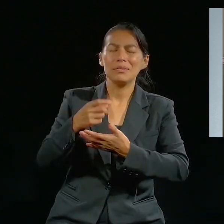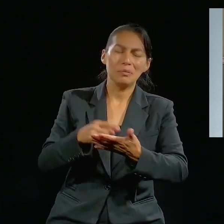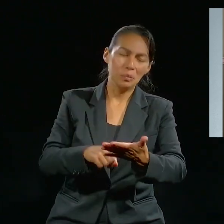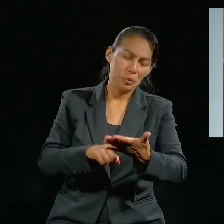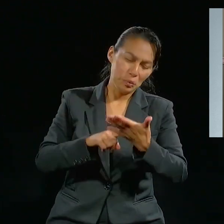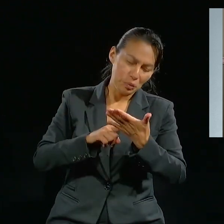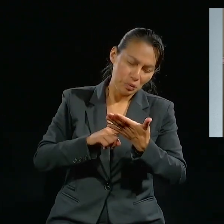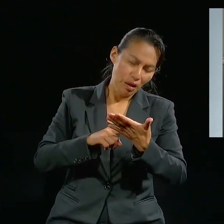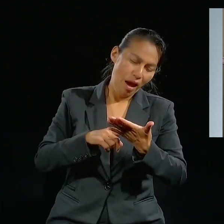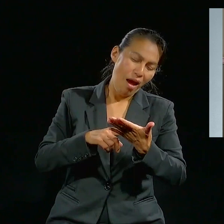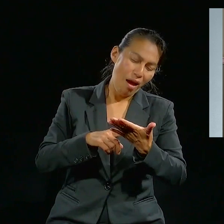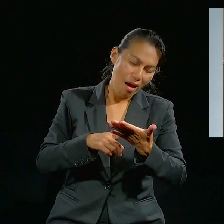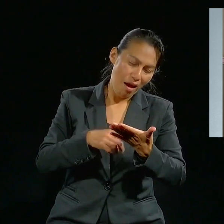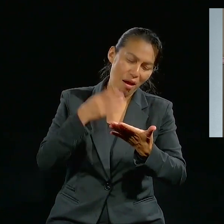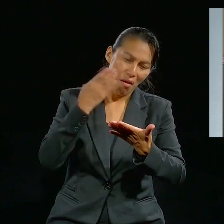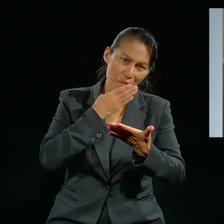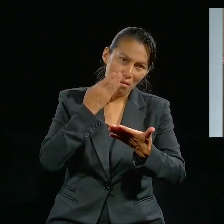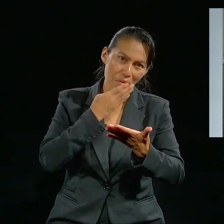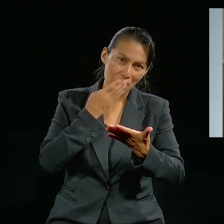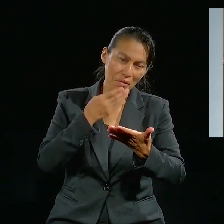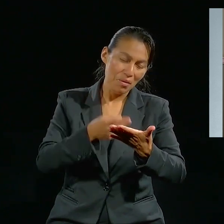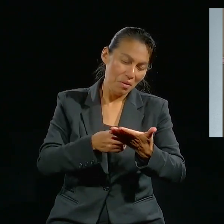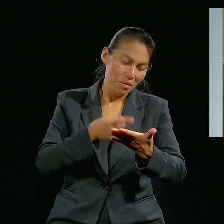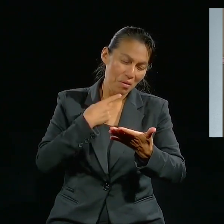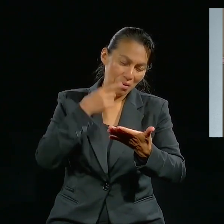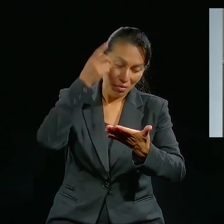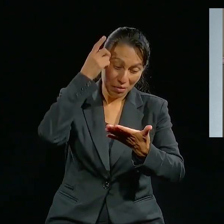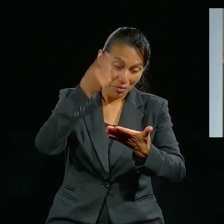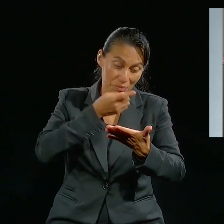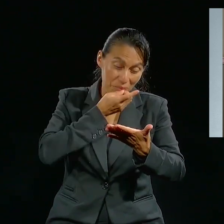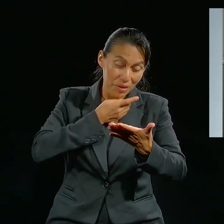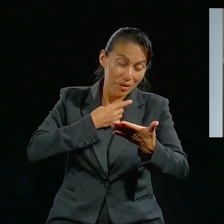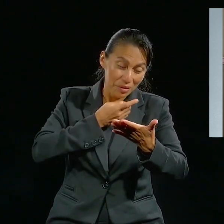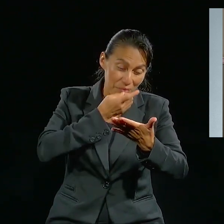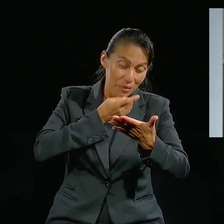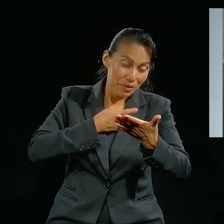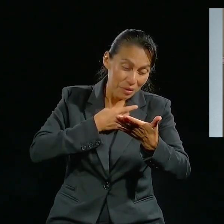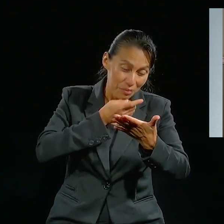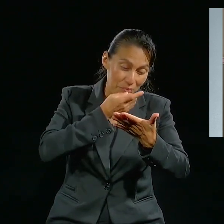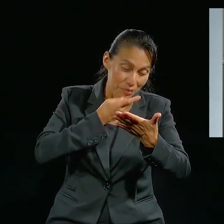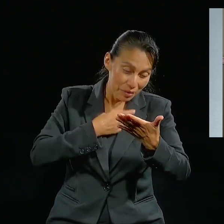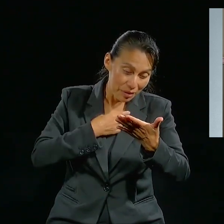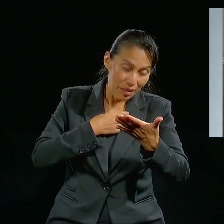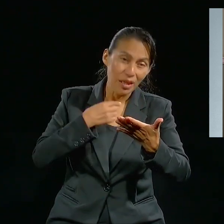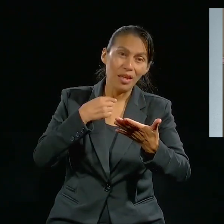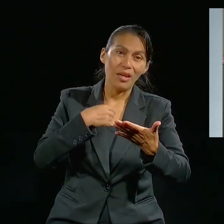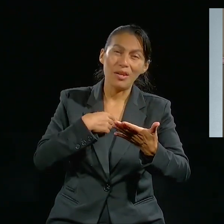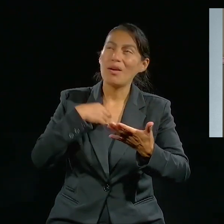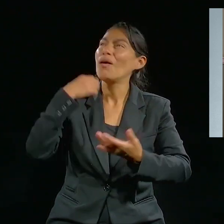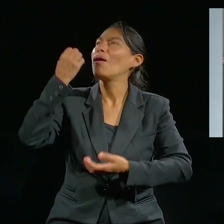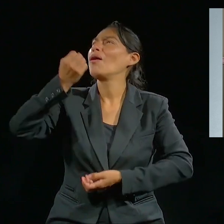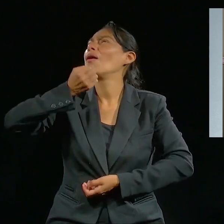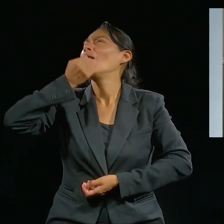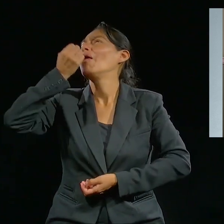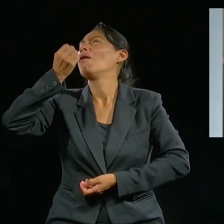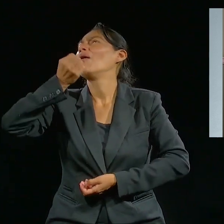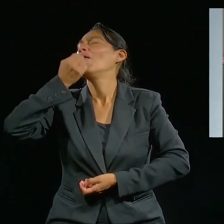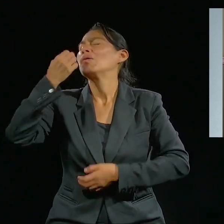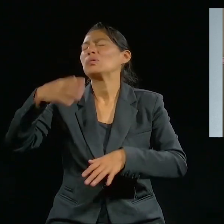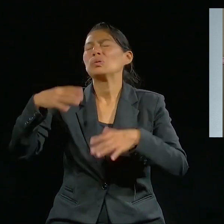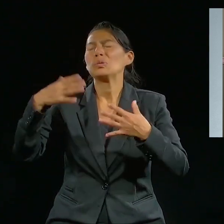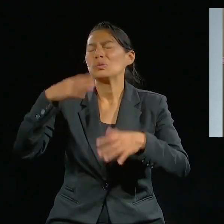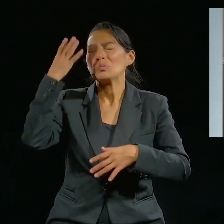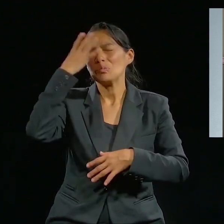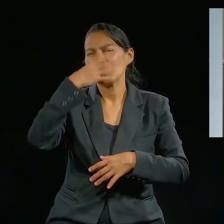la Biblia y uno habla con Dios a través de la oración. ¡Qué maravilloso! Por eso invitamos a todos